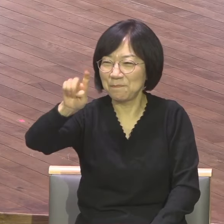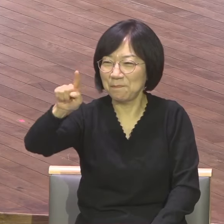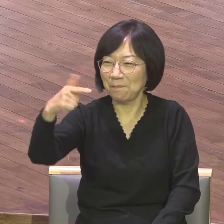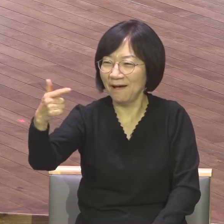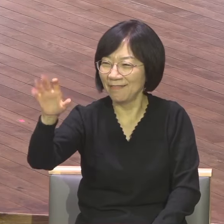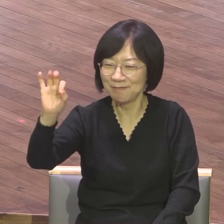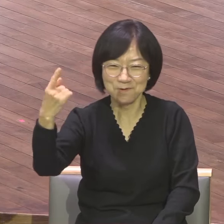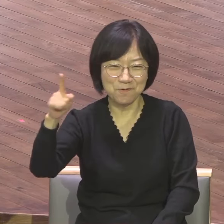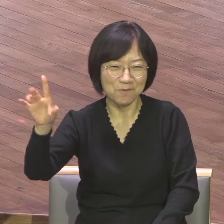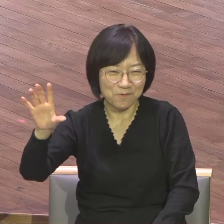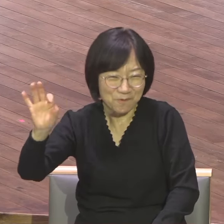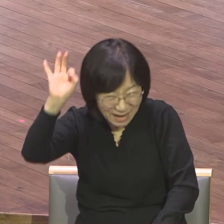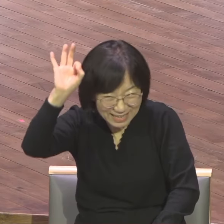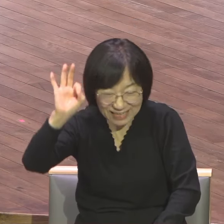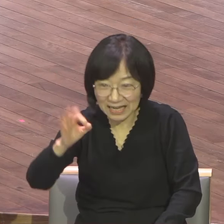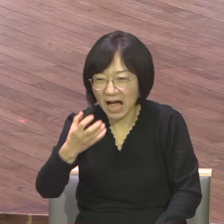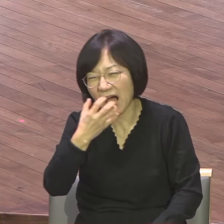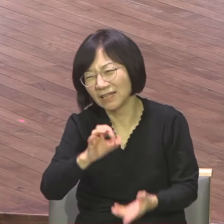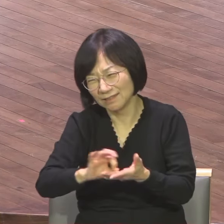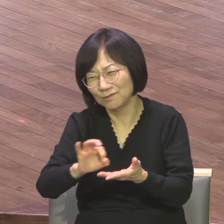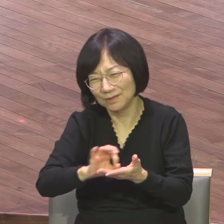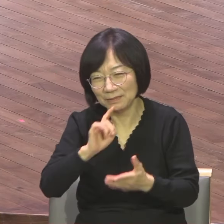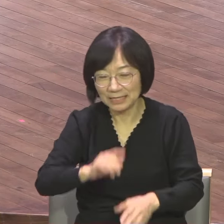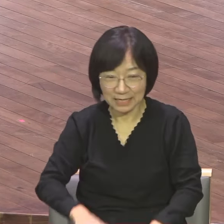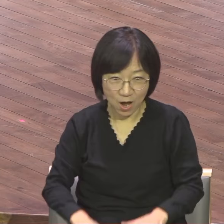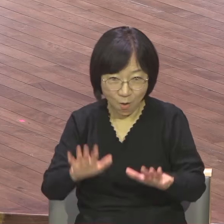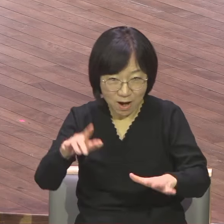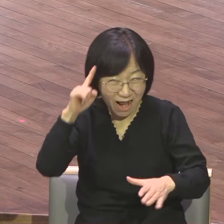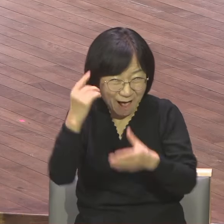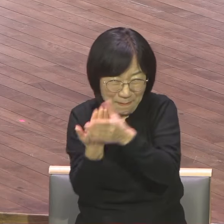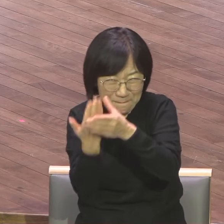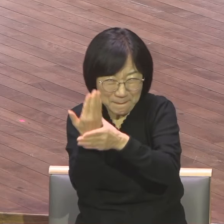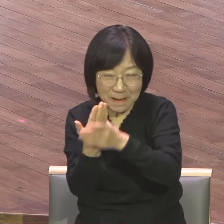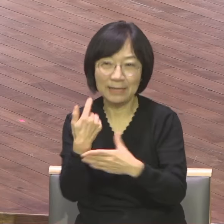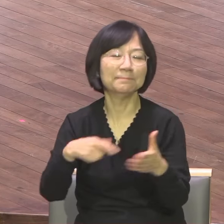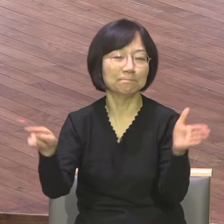오늘 밤에 도파민 많이 나올 줄 믿습니다.